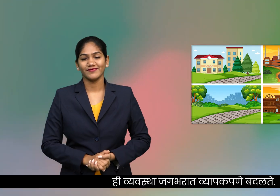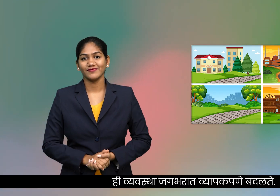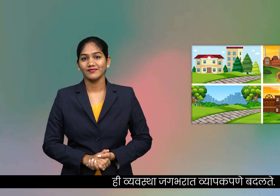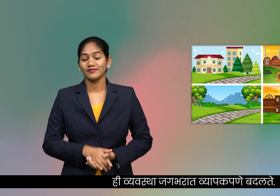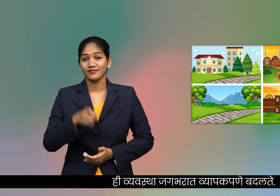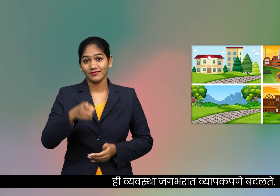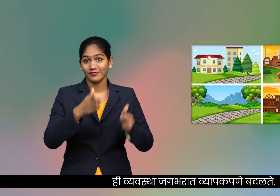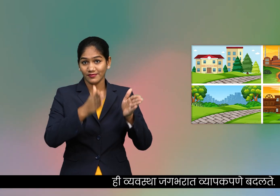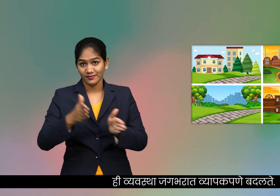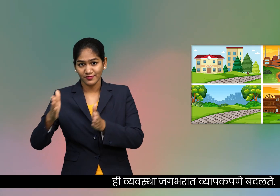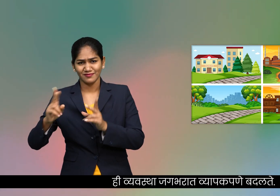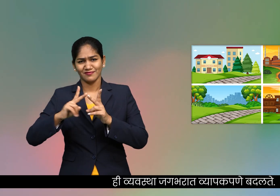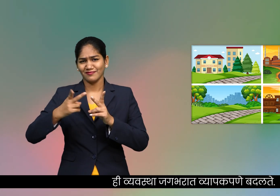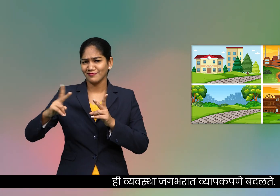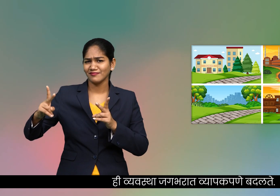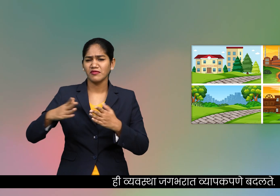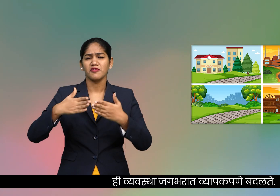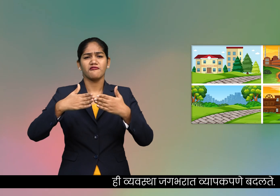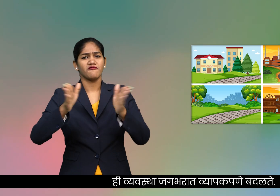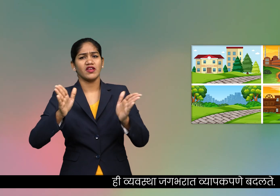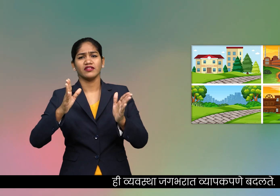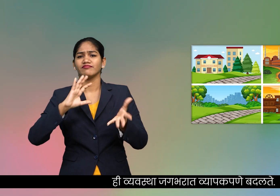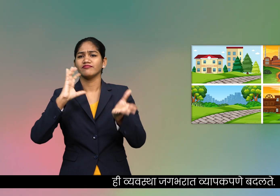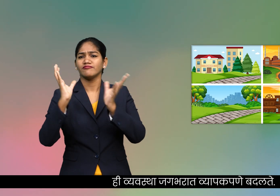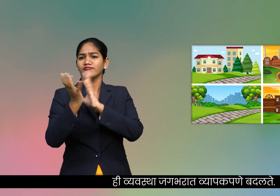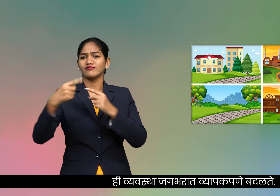ही व्यवस्था जगभरात व्यापकपणे बदलते.